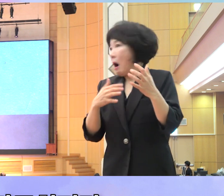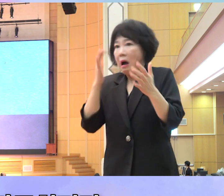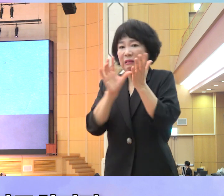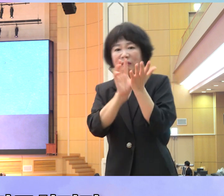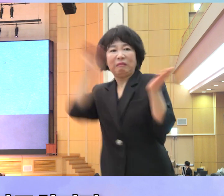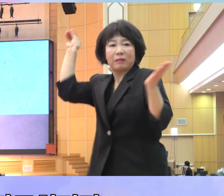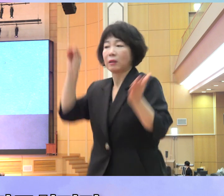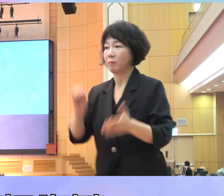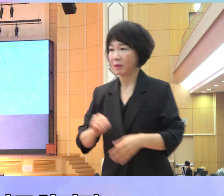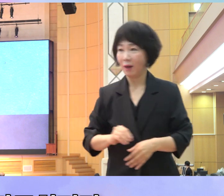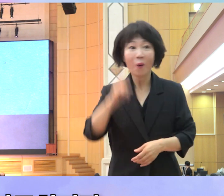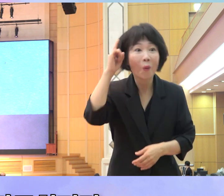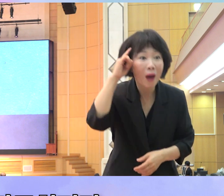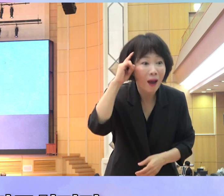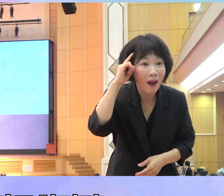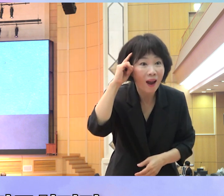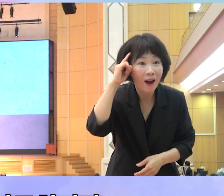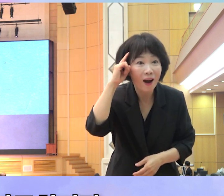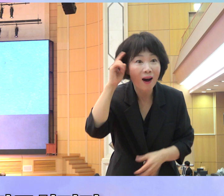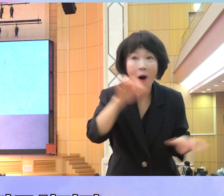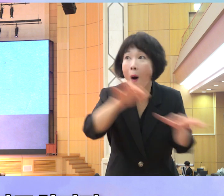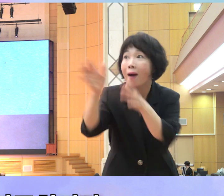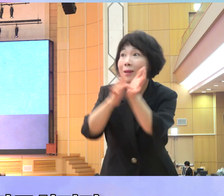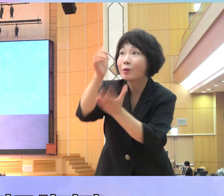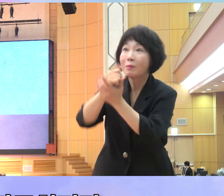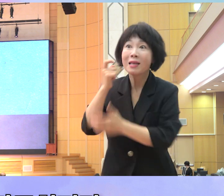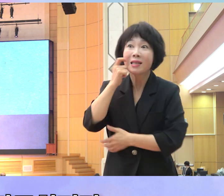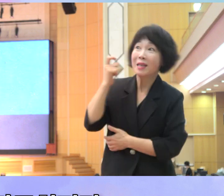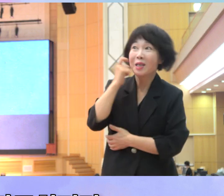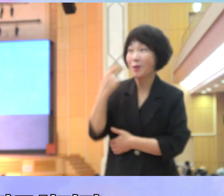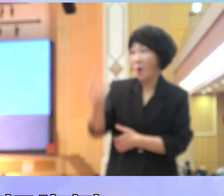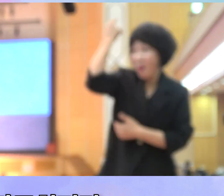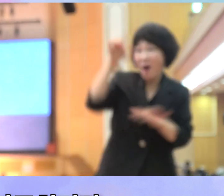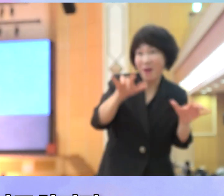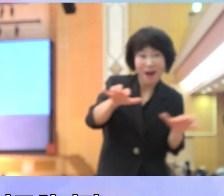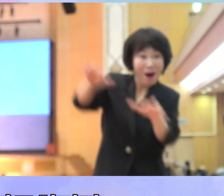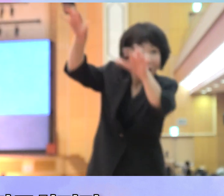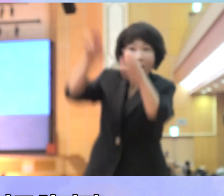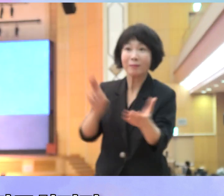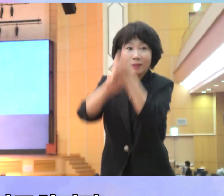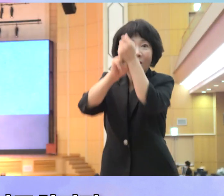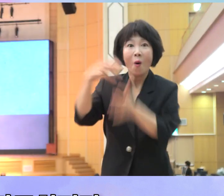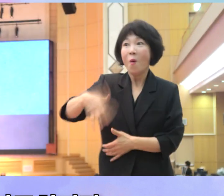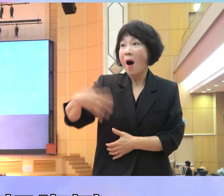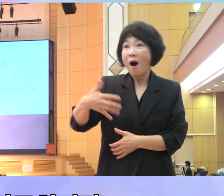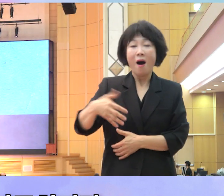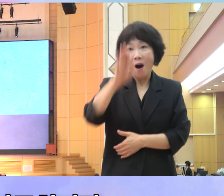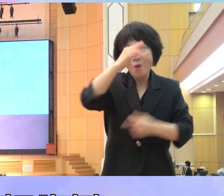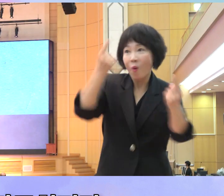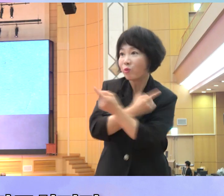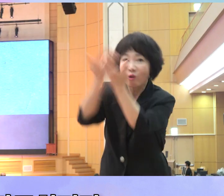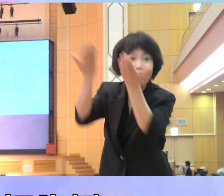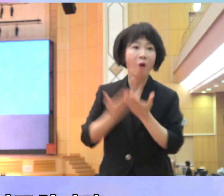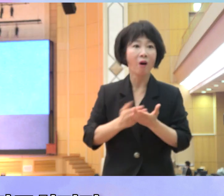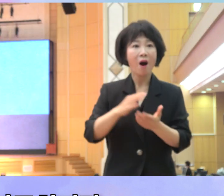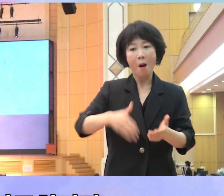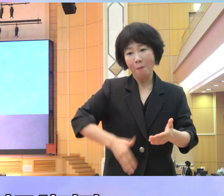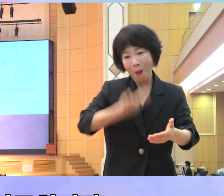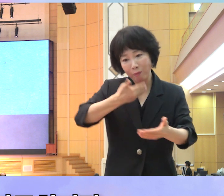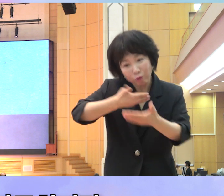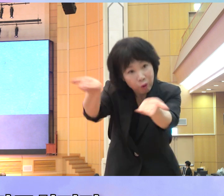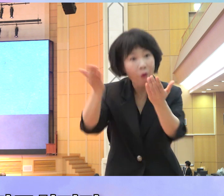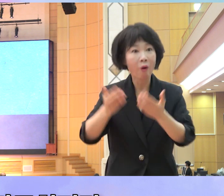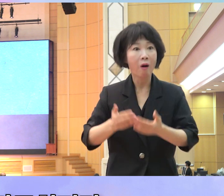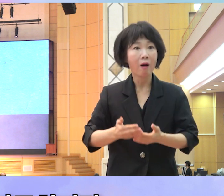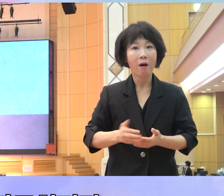말 그대로 사람들 말 그대로 스타 아닙니까? 지금 엄청난 기적을 행했지 않았습니까? 많은 병자들을 고치면서 다니셨지 않았습니까?